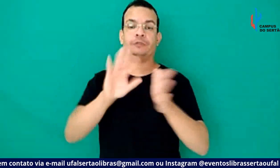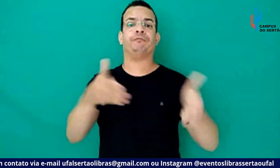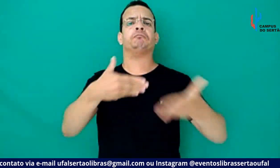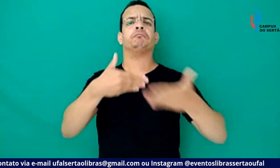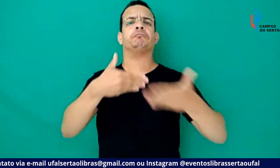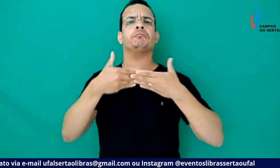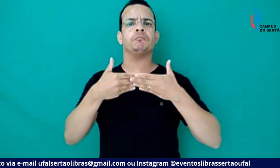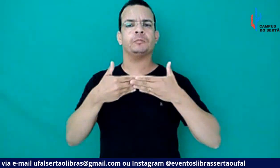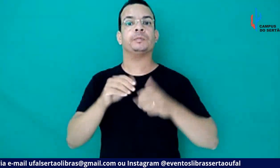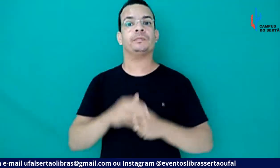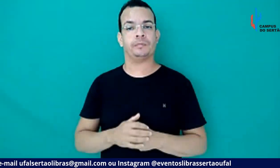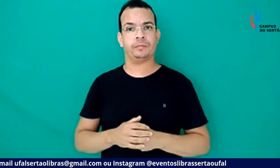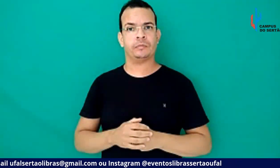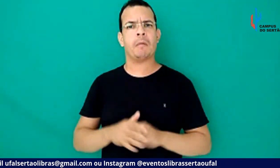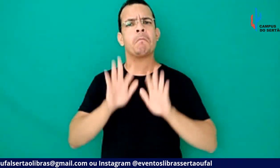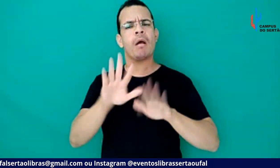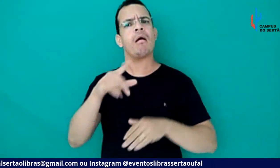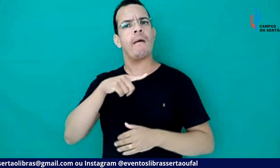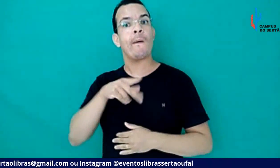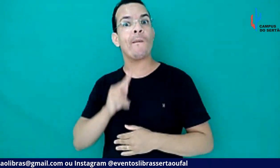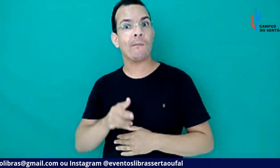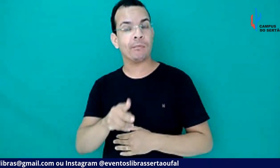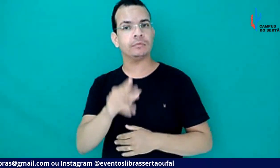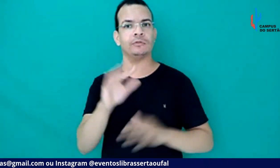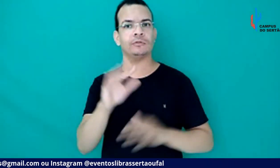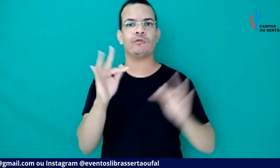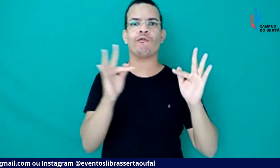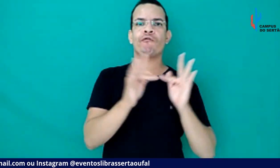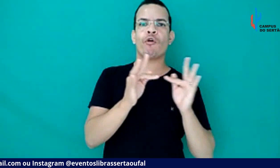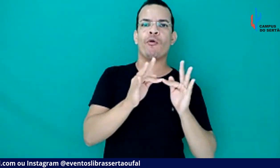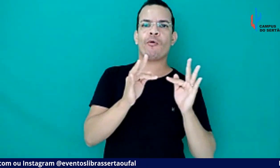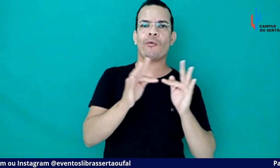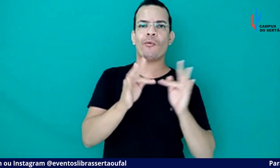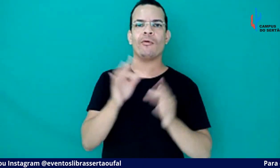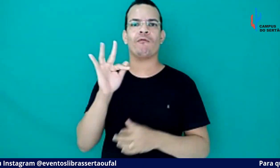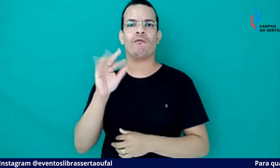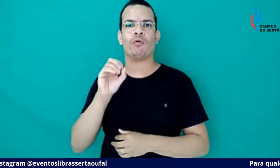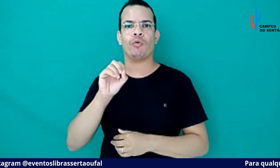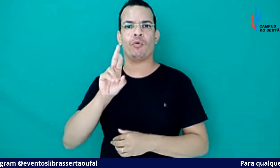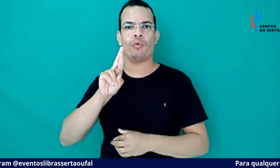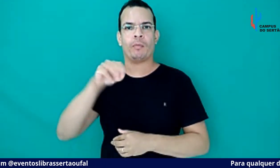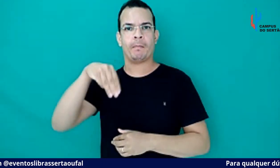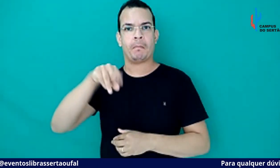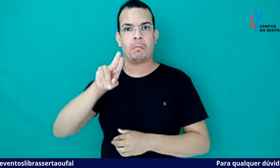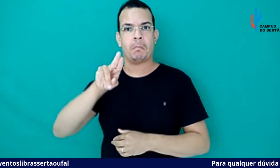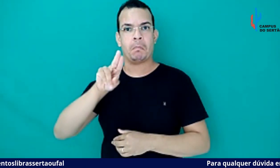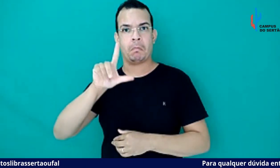não conseguiram fazer suas inscrições, já estão fechadas. No fórum,